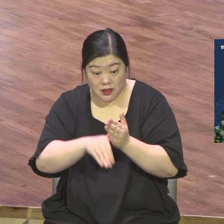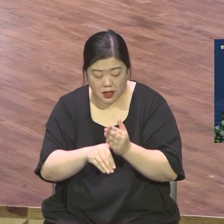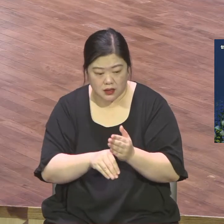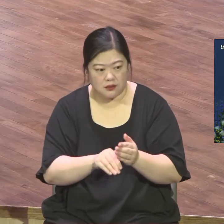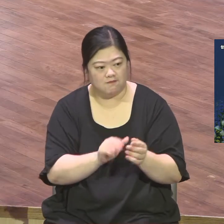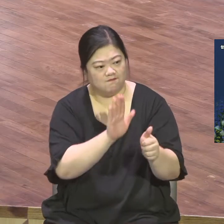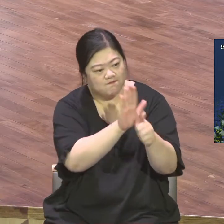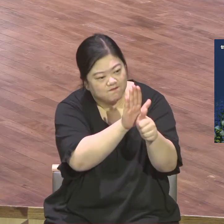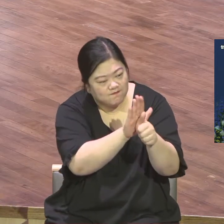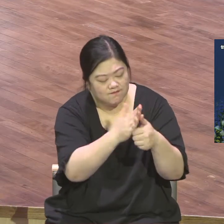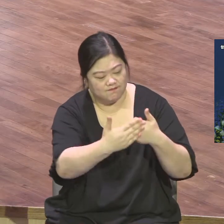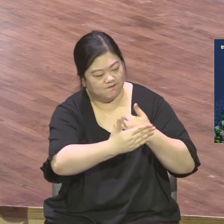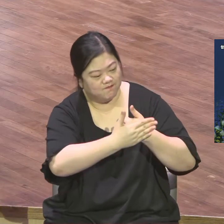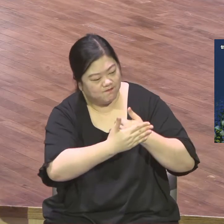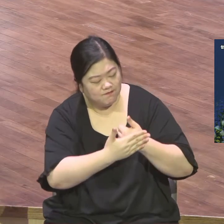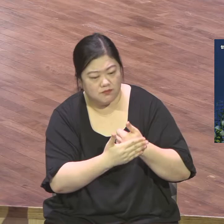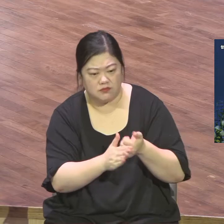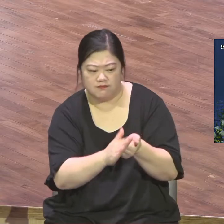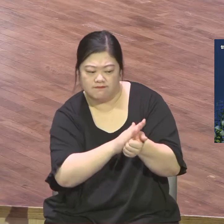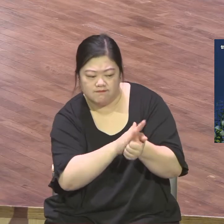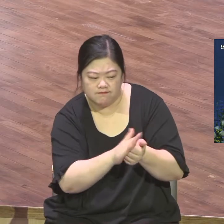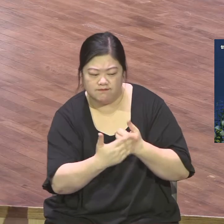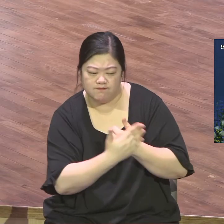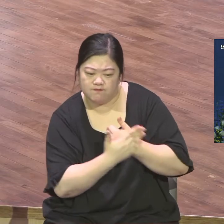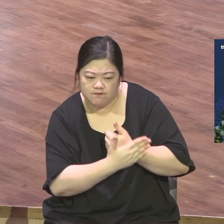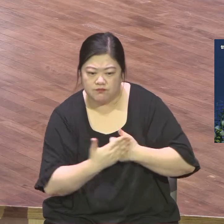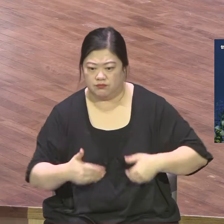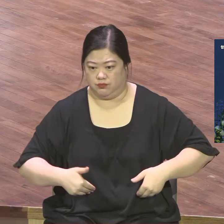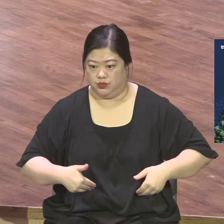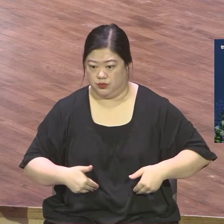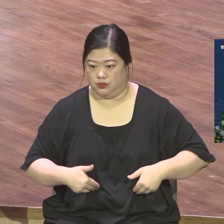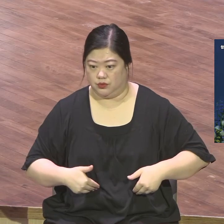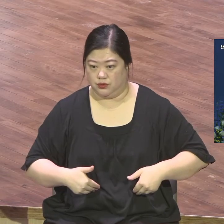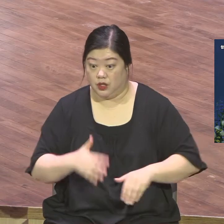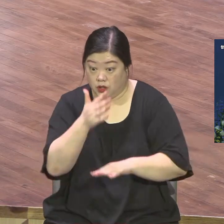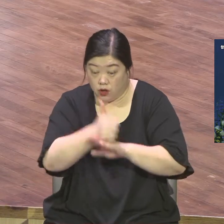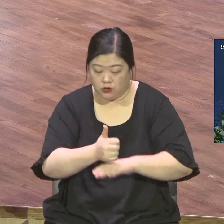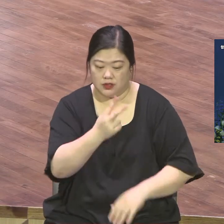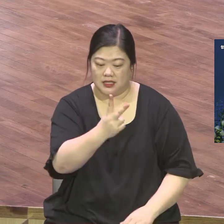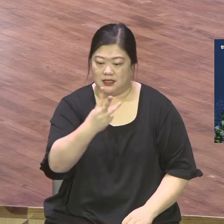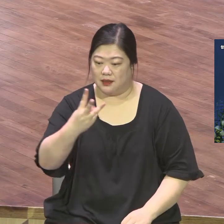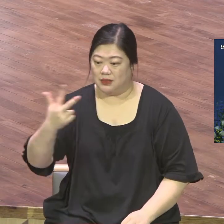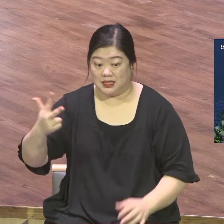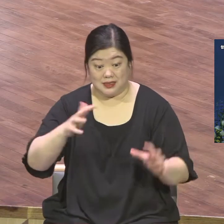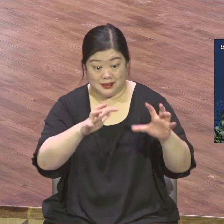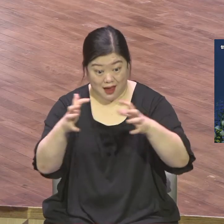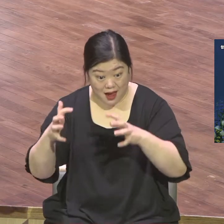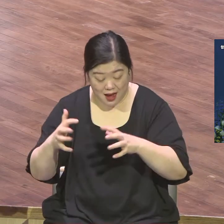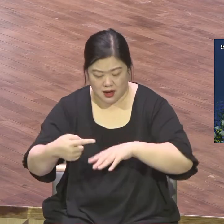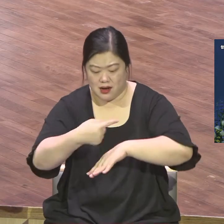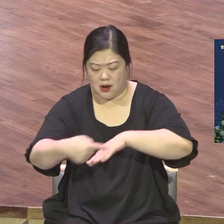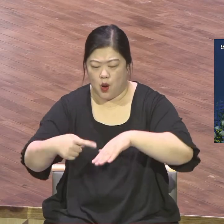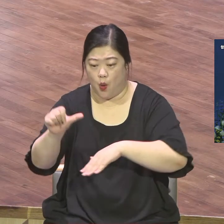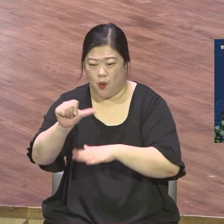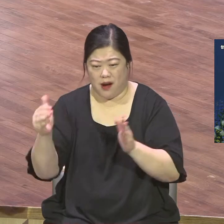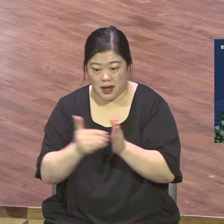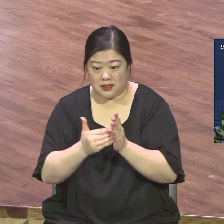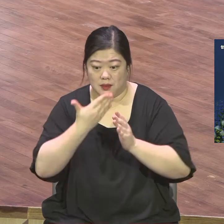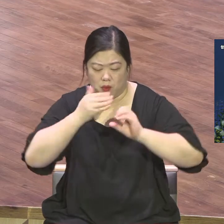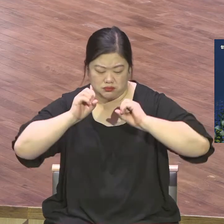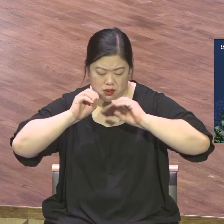세워가며 하나님이 기뻐하시고 원하시는 237 나라 5천 정도 살리는 그런 주역이